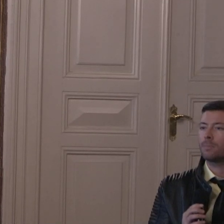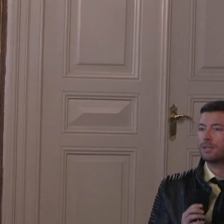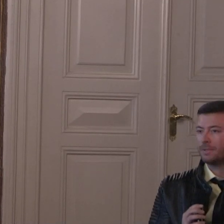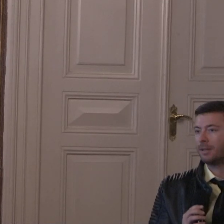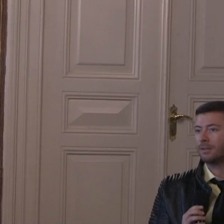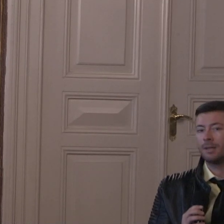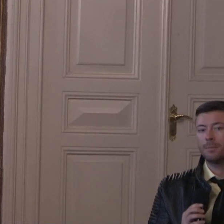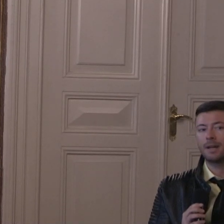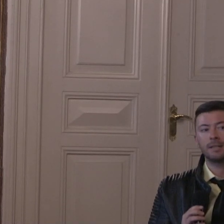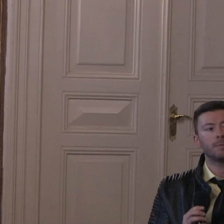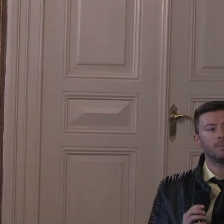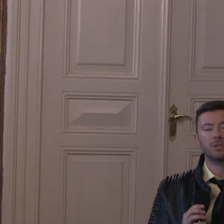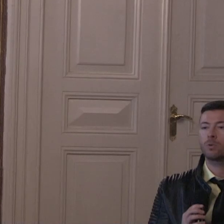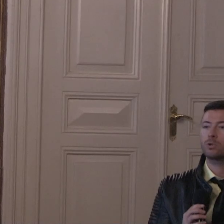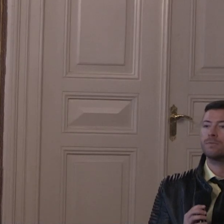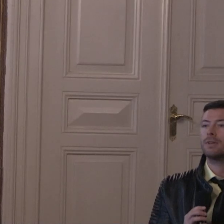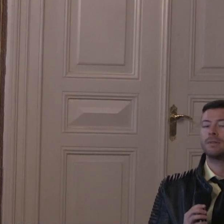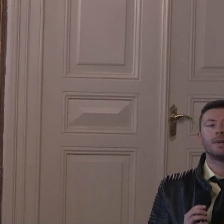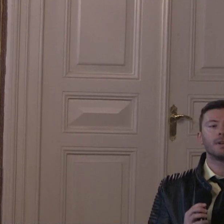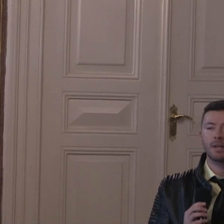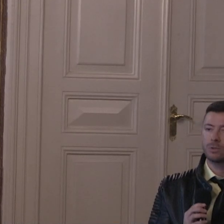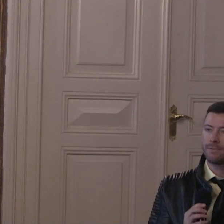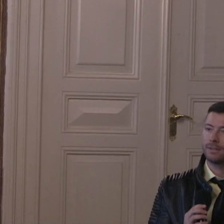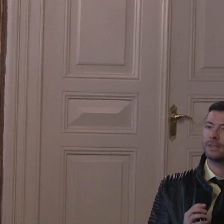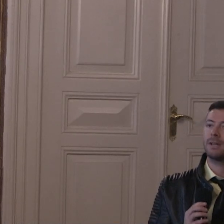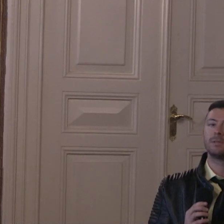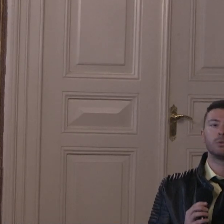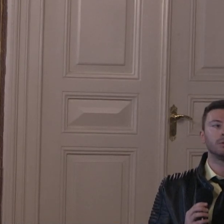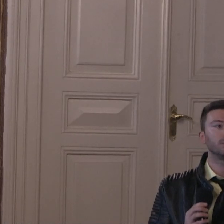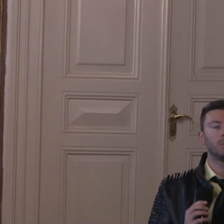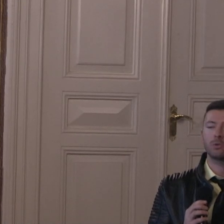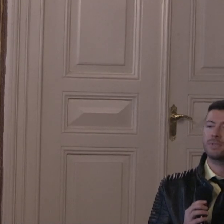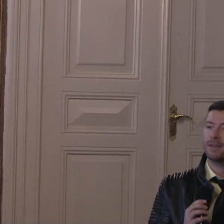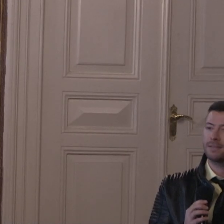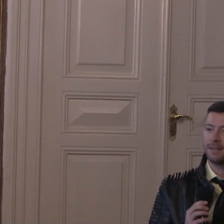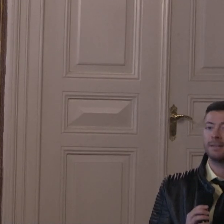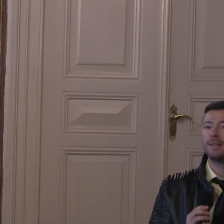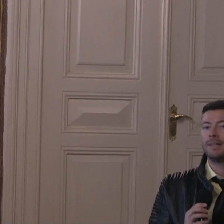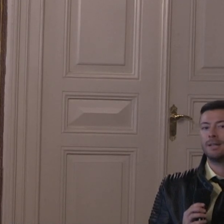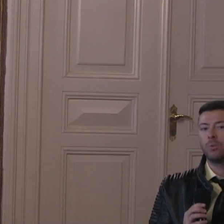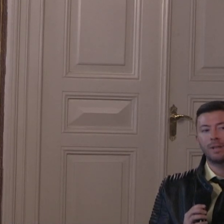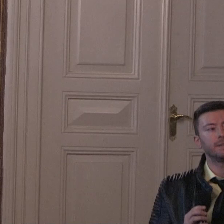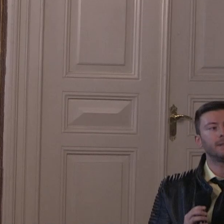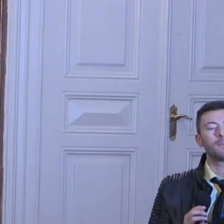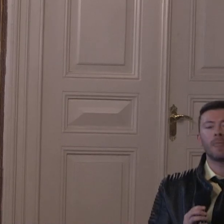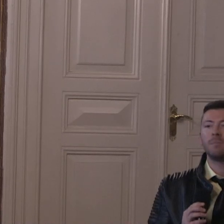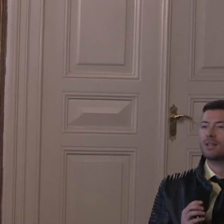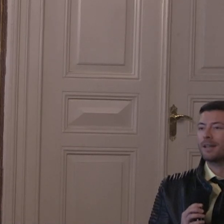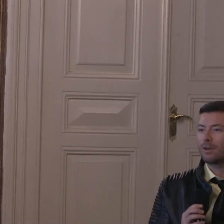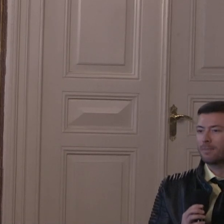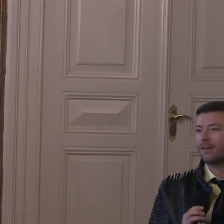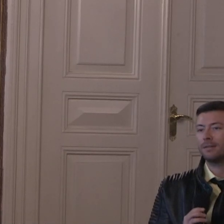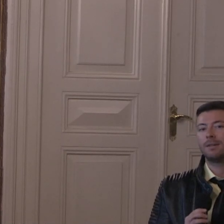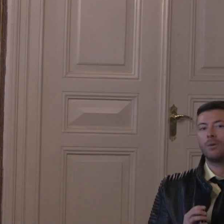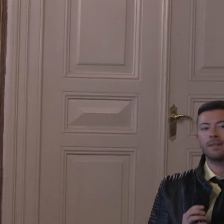katkılar sunabilirim diye merak edip başvurmuştum ve Resav Can ve Ilgın Aydınoğlu dostum sayesinde yani bu alanda bir